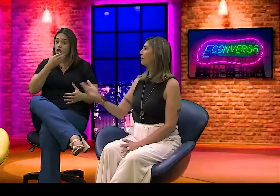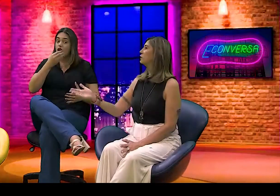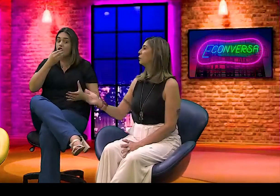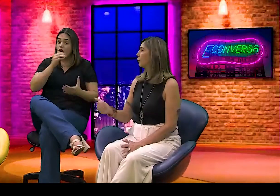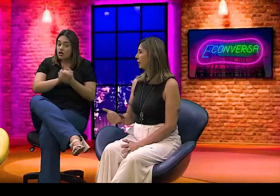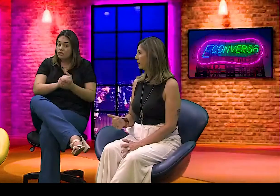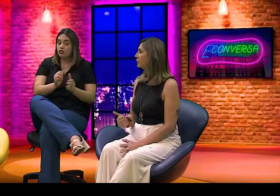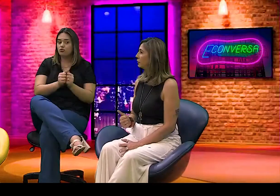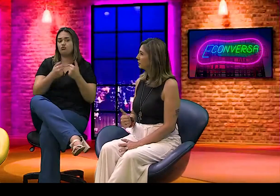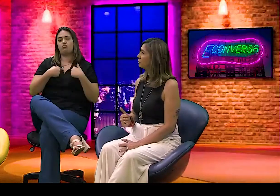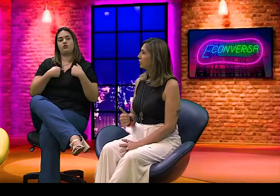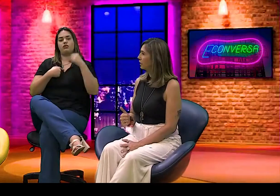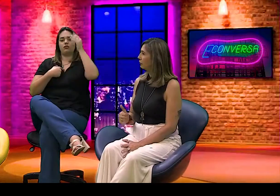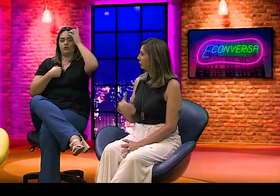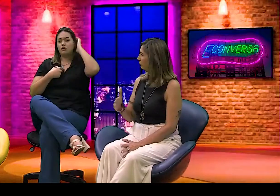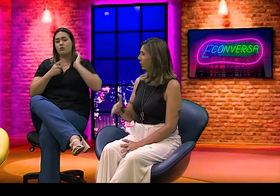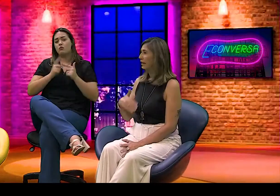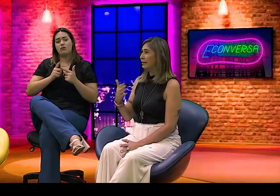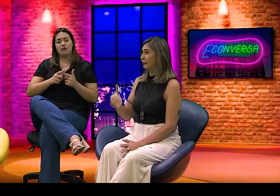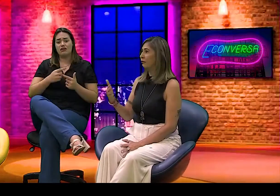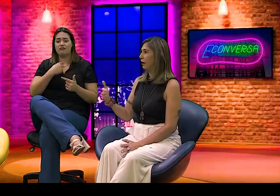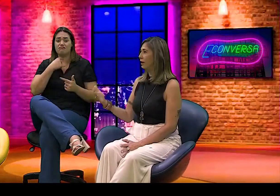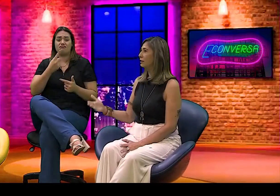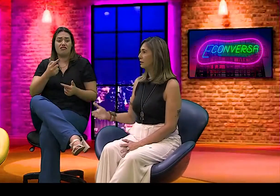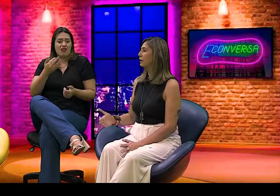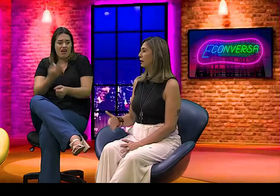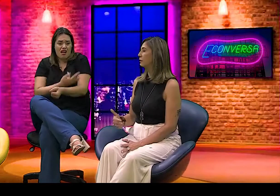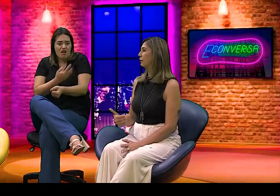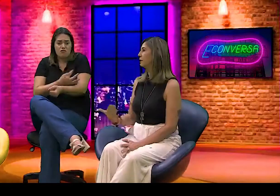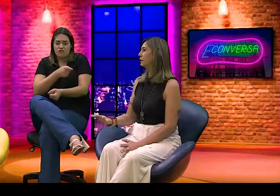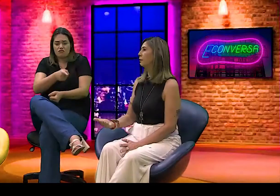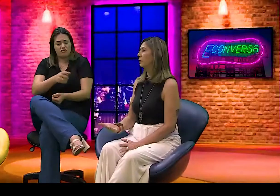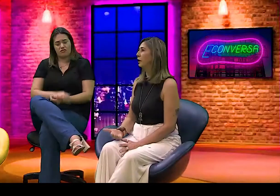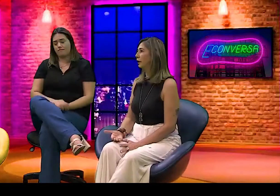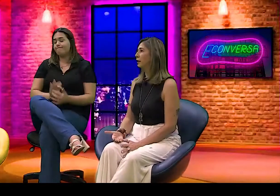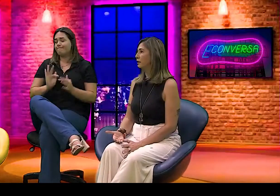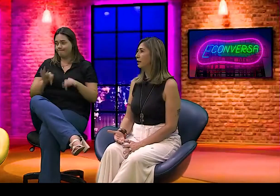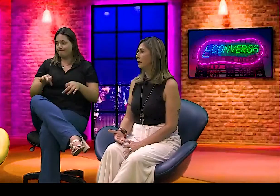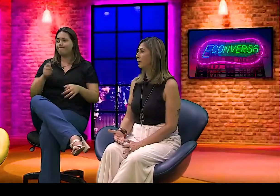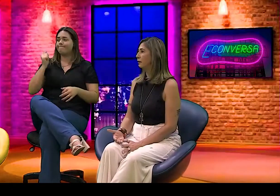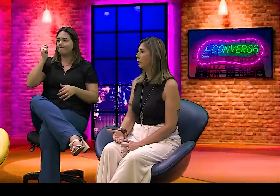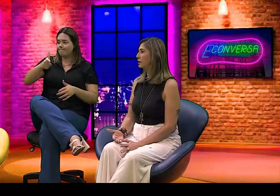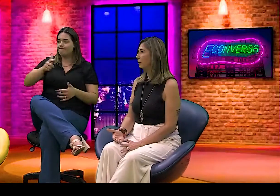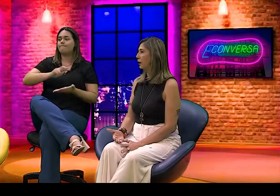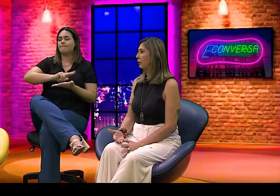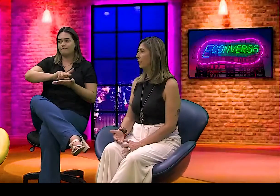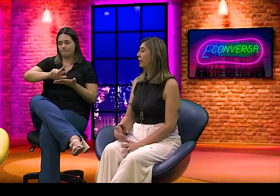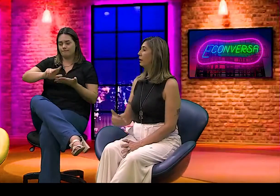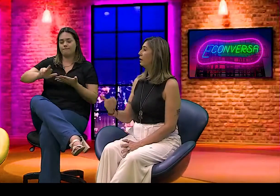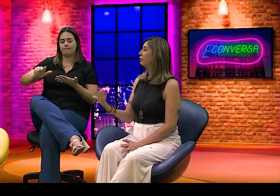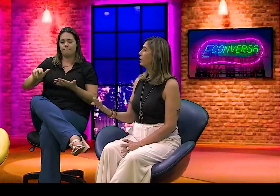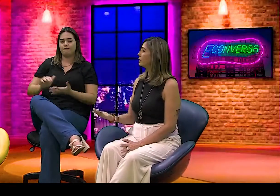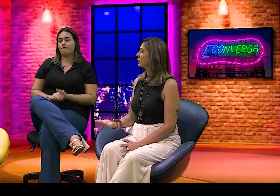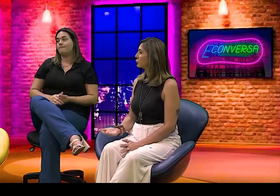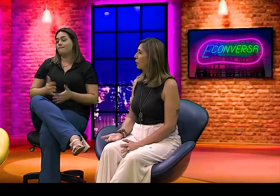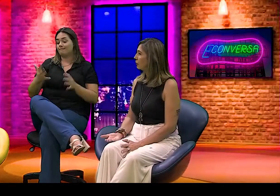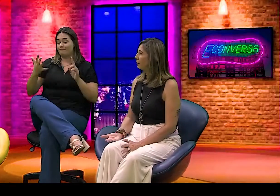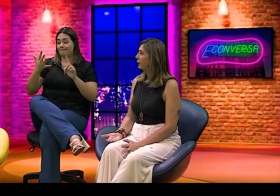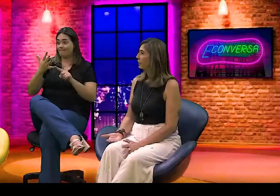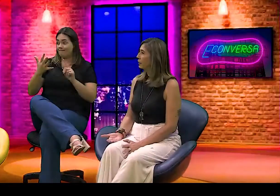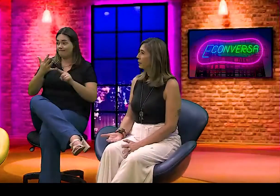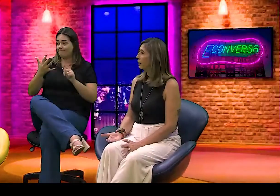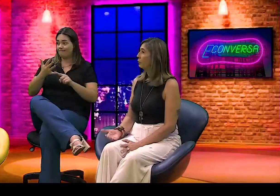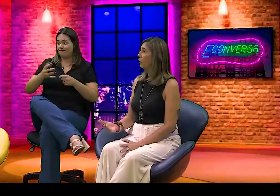quem é que vai te suportar desse jeito, enfim, são várias as ofensas que podem caracterizar a violência moral. E a violência